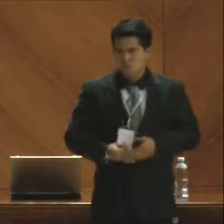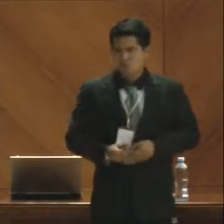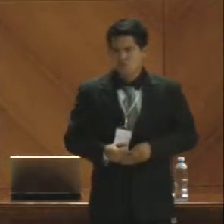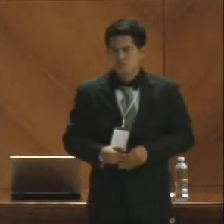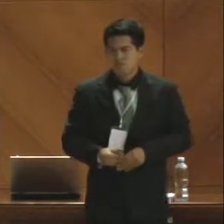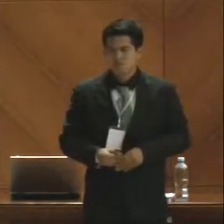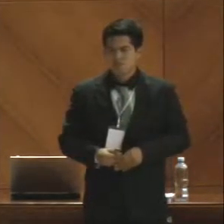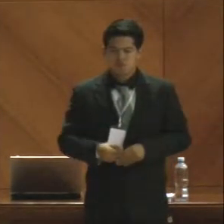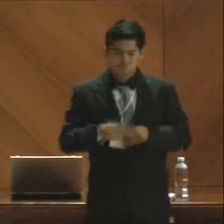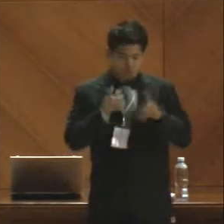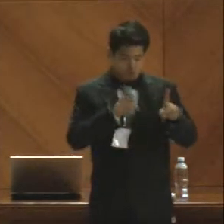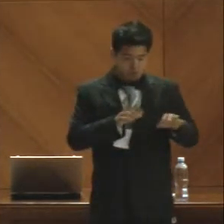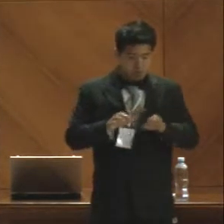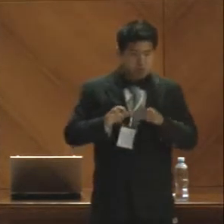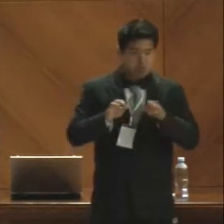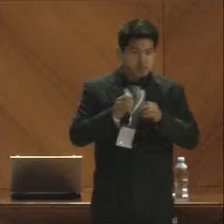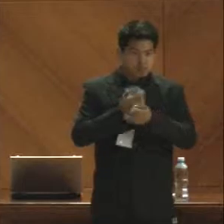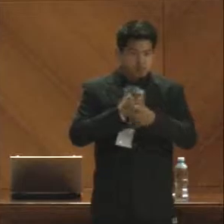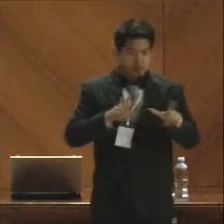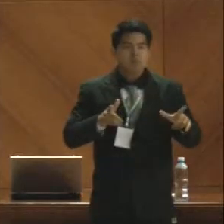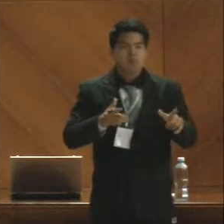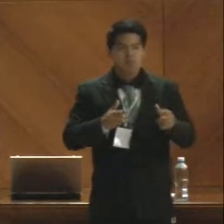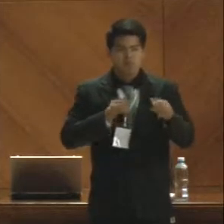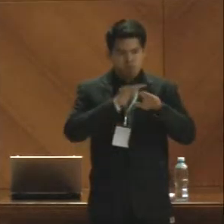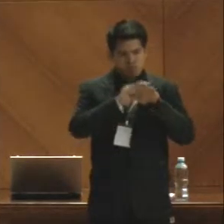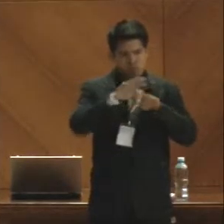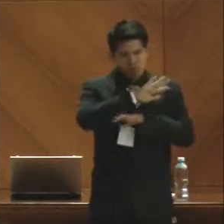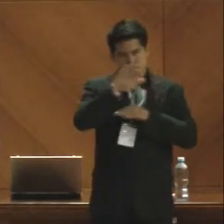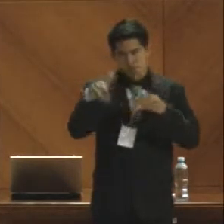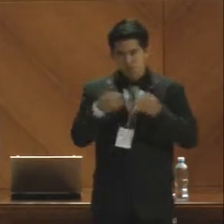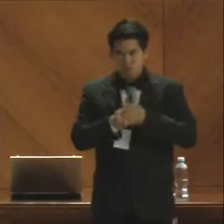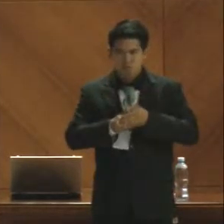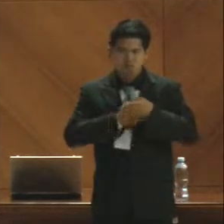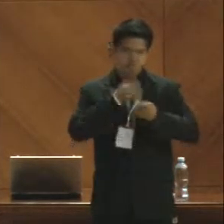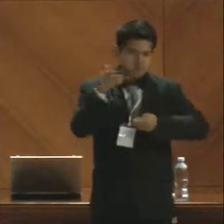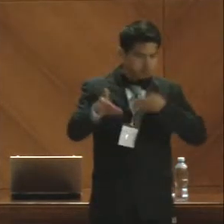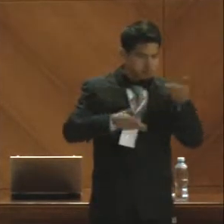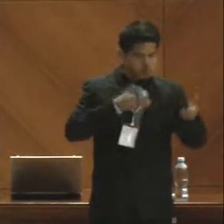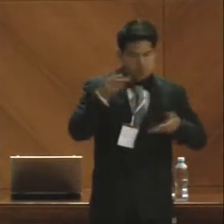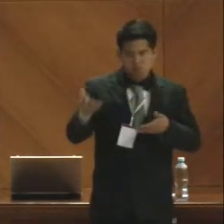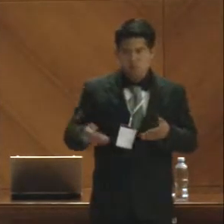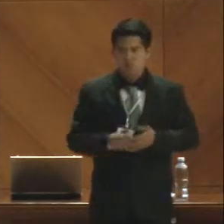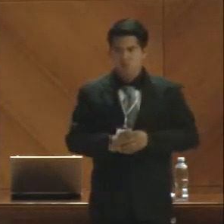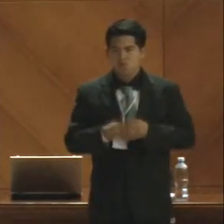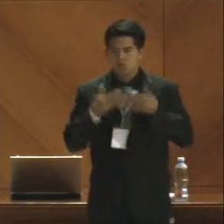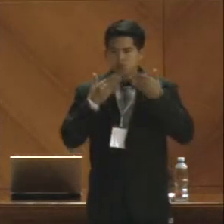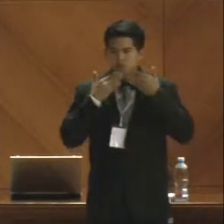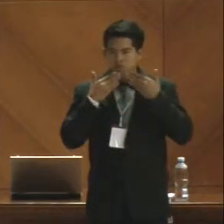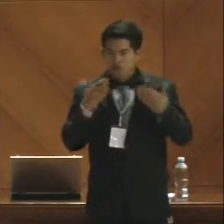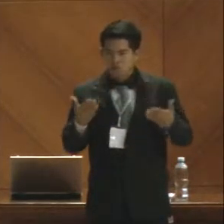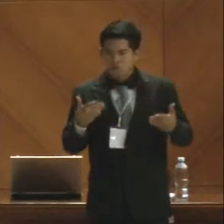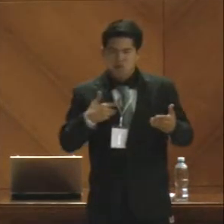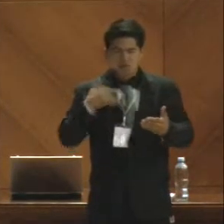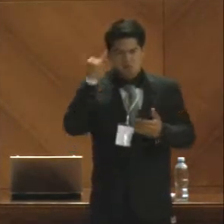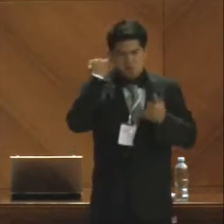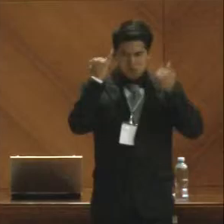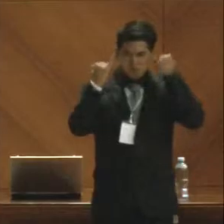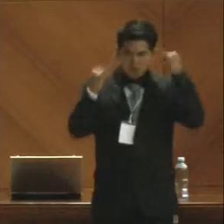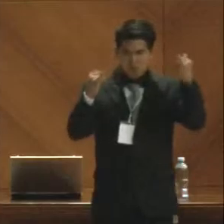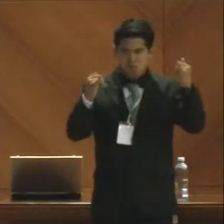libre, invitamos a todos a compartir, ¿no? Y el software es como una idea. Cuando yo todo lo que le estoy compartiendo